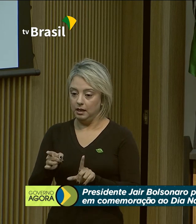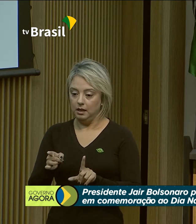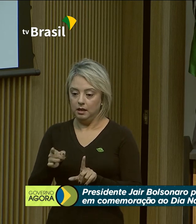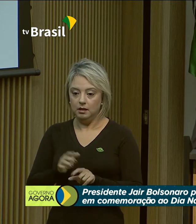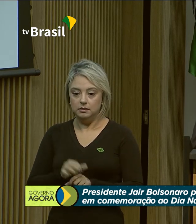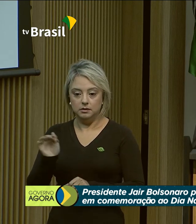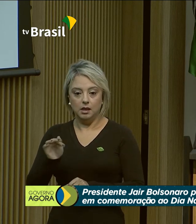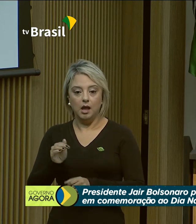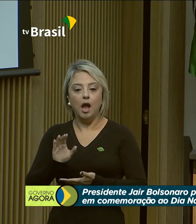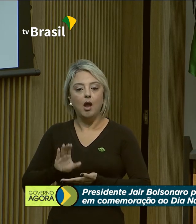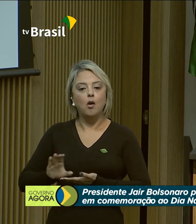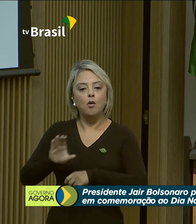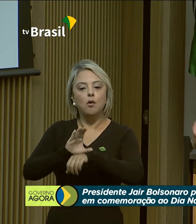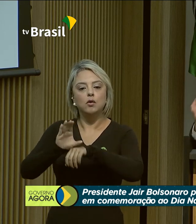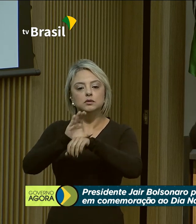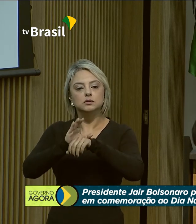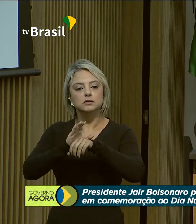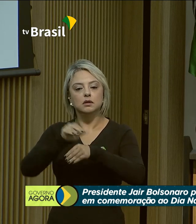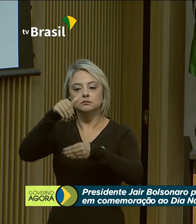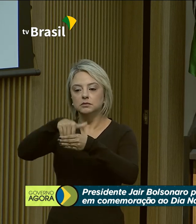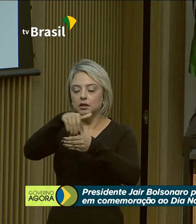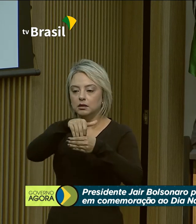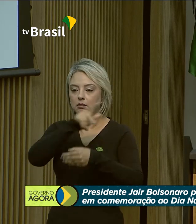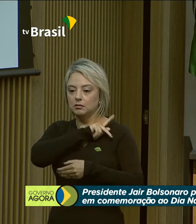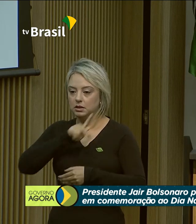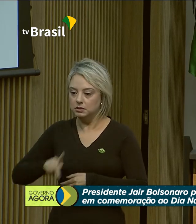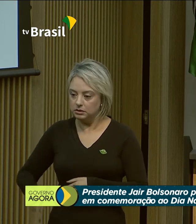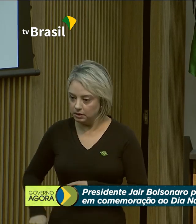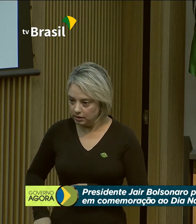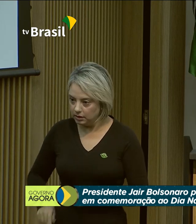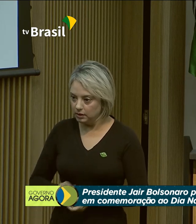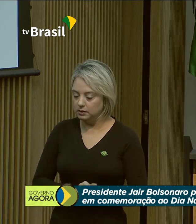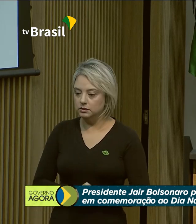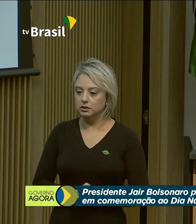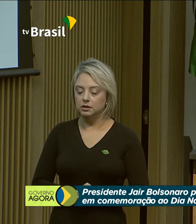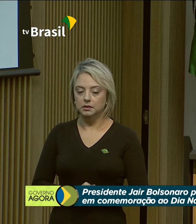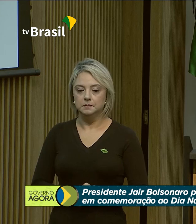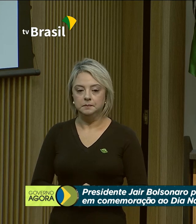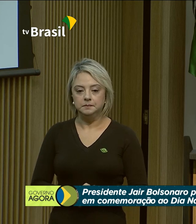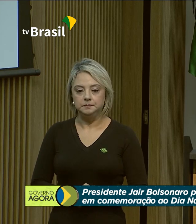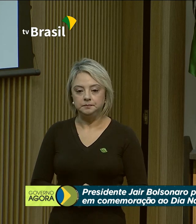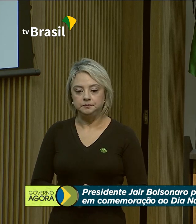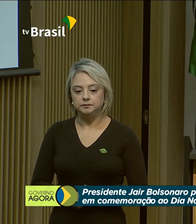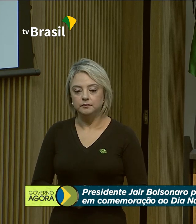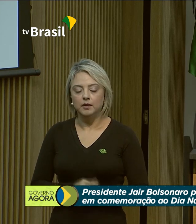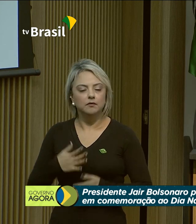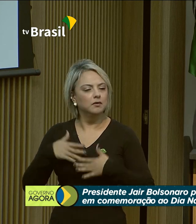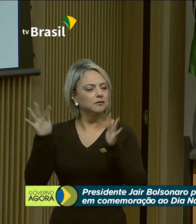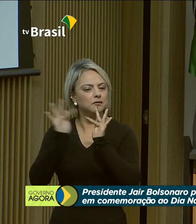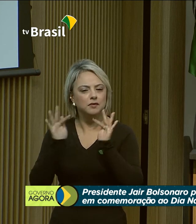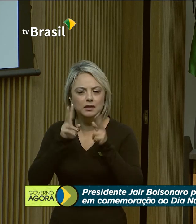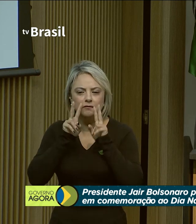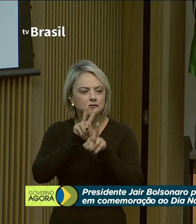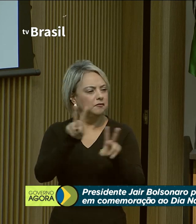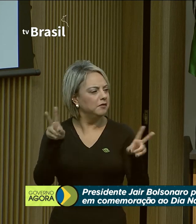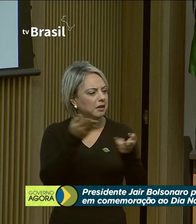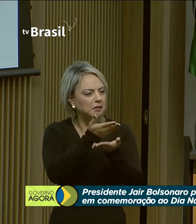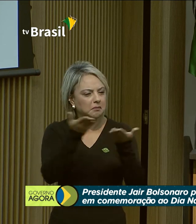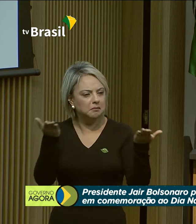luz da nossa Constituição, as eleições indiretas para presidente da República. Fico feliz de ver aqui o Mauro